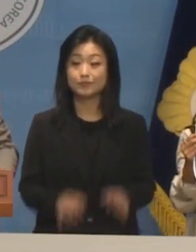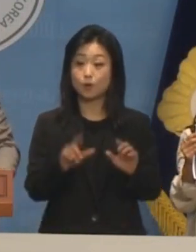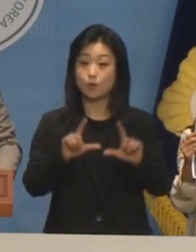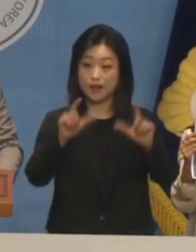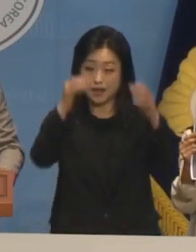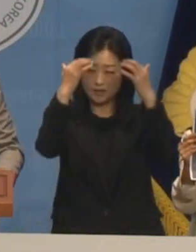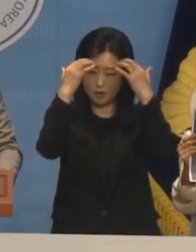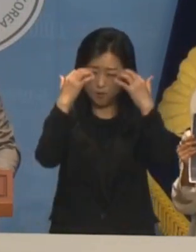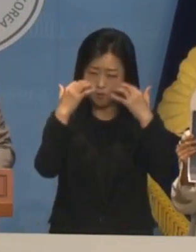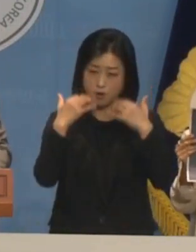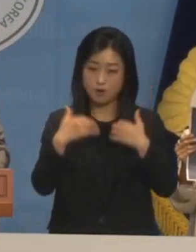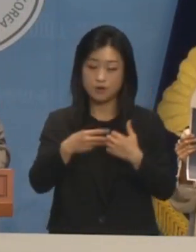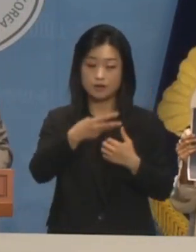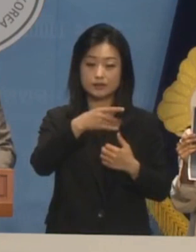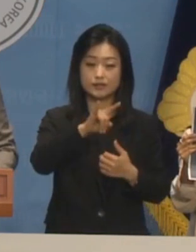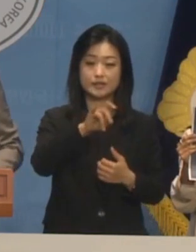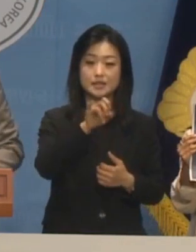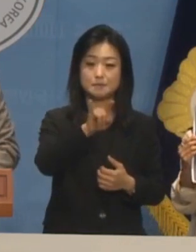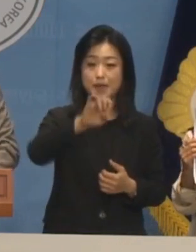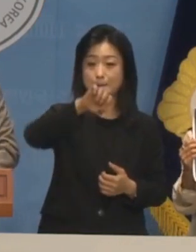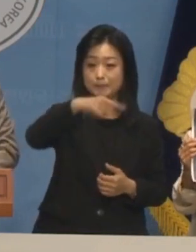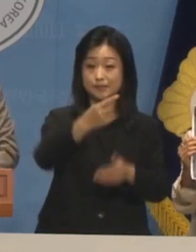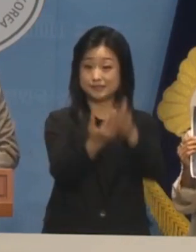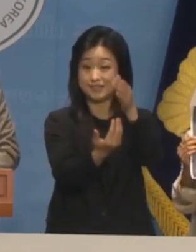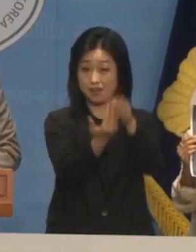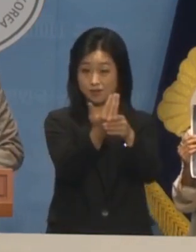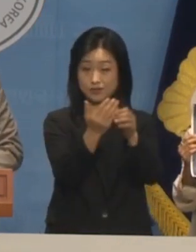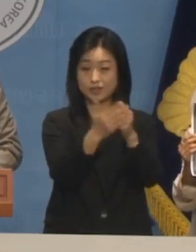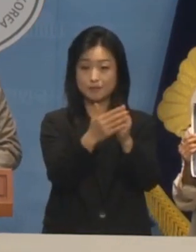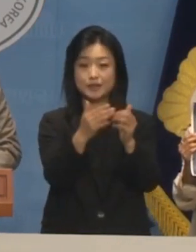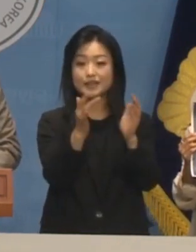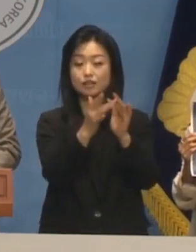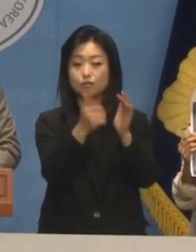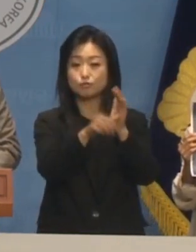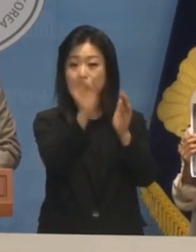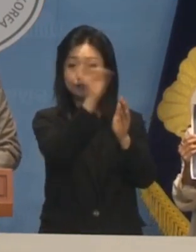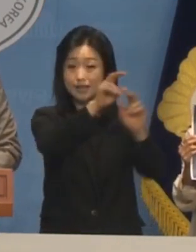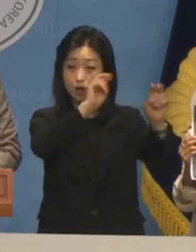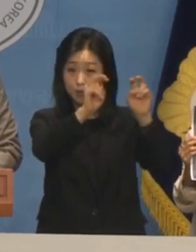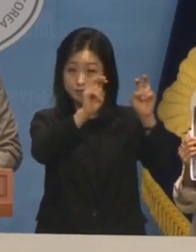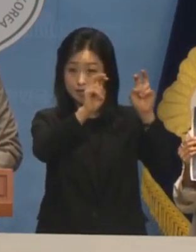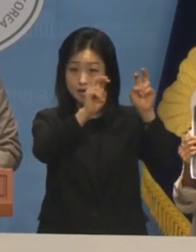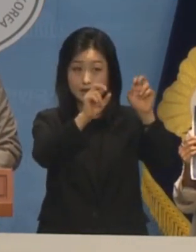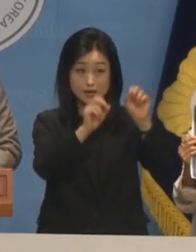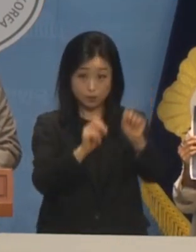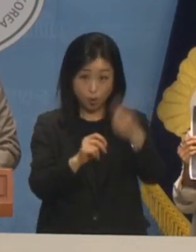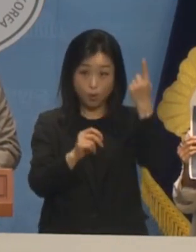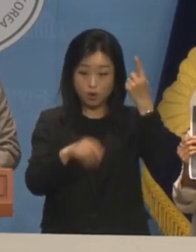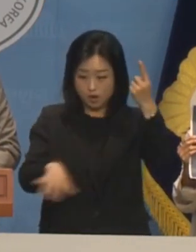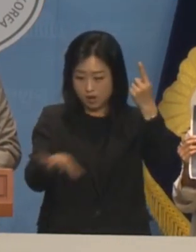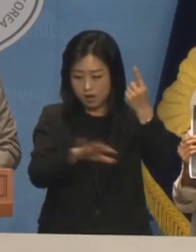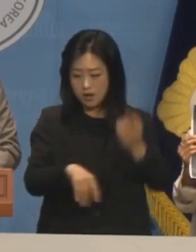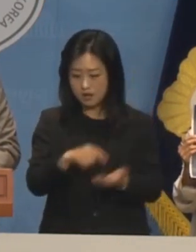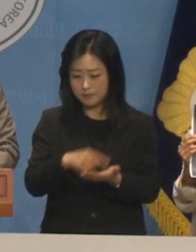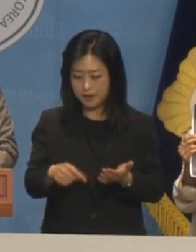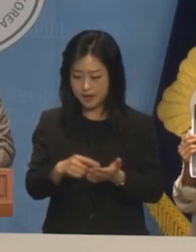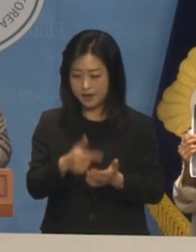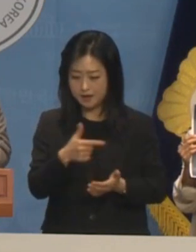올여름 TMF 사태로 온라인 플랫폼 업계의 비정상적인 구조가 이용자에게 미치는 영향이 다시금